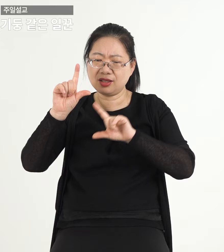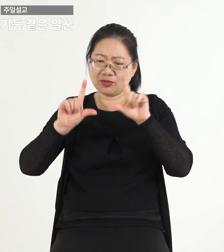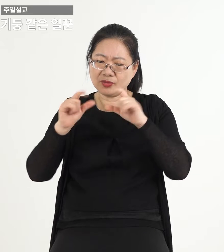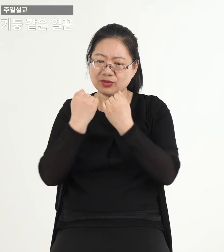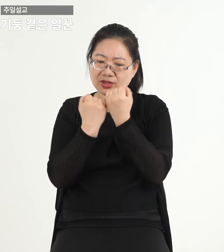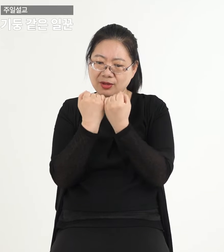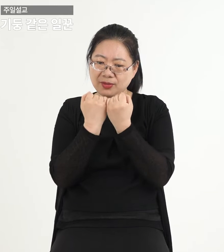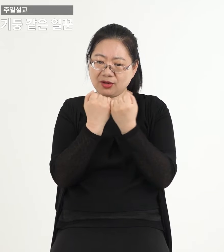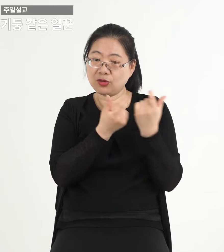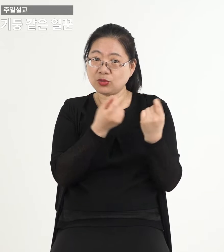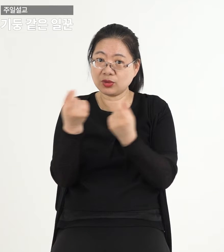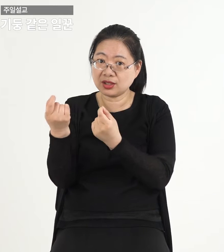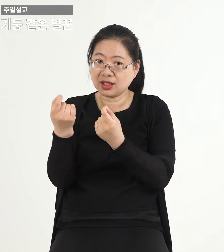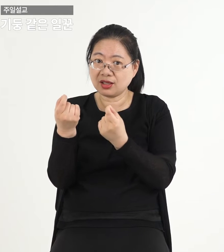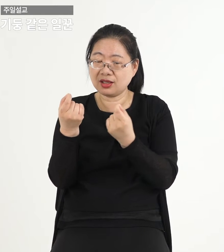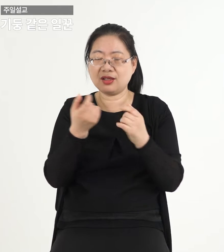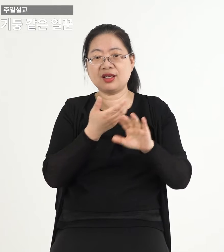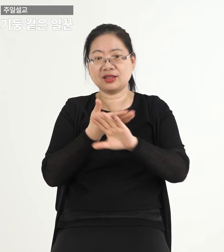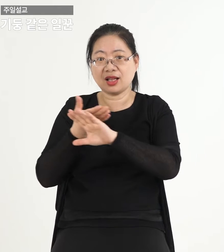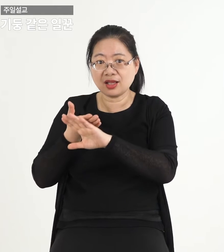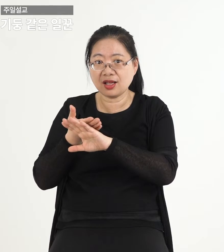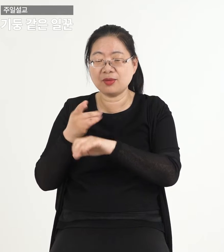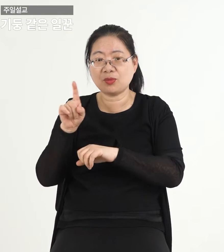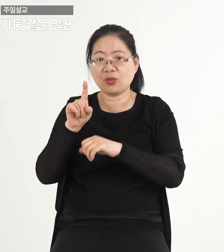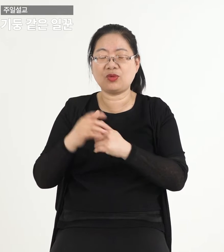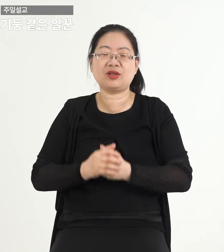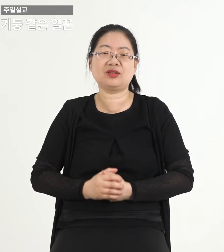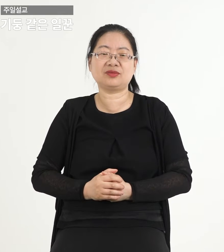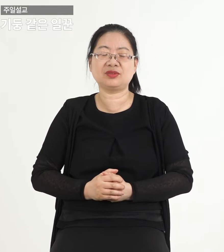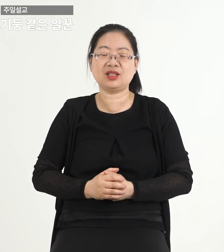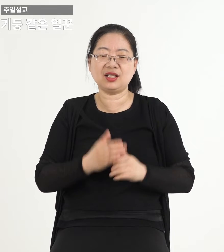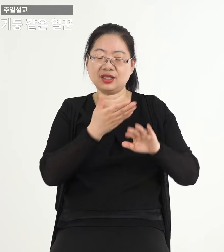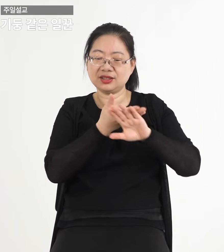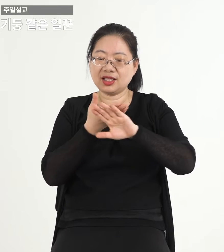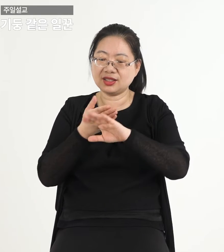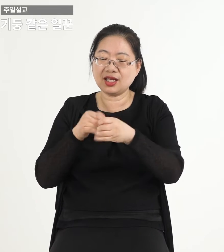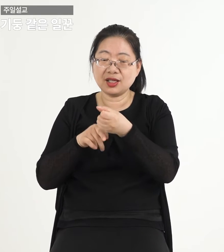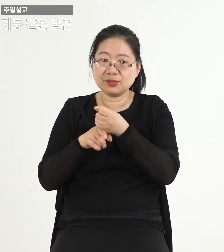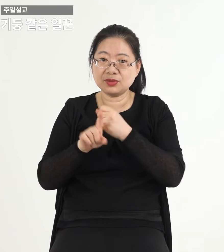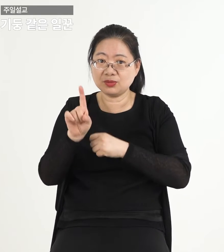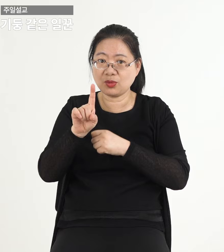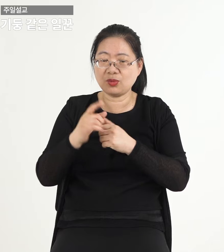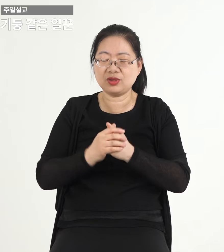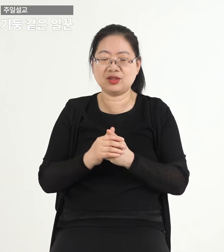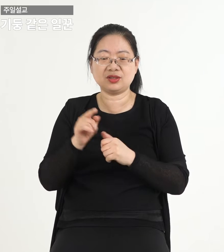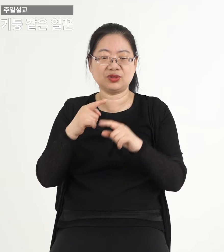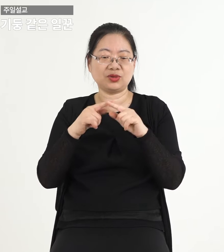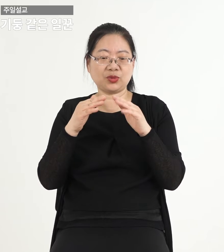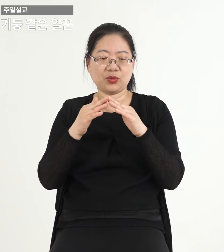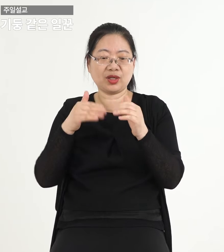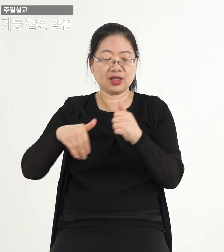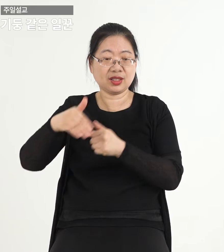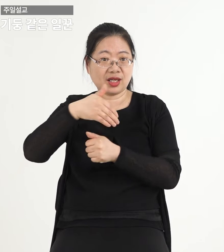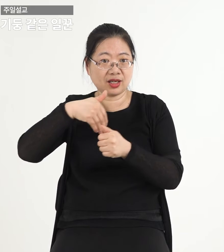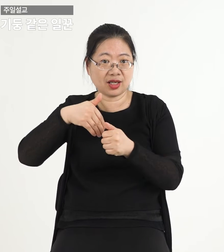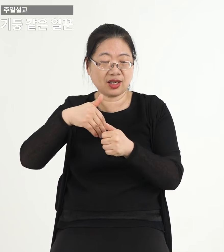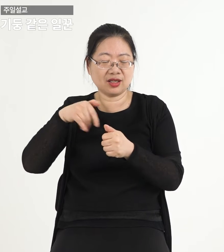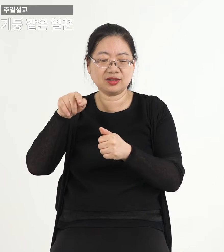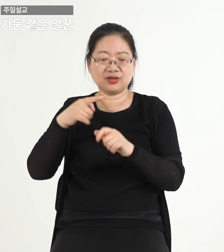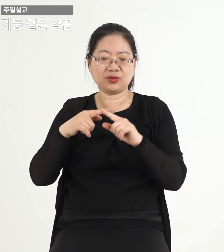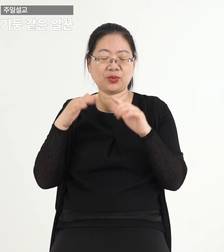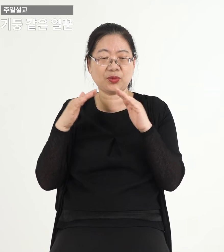했습니까? 그렇죠. 다 달라요. 다르다는 것은 그 교회의 상황,